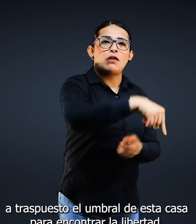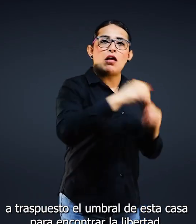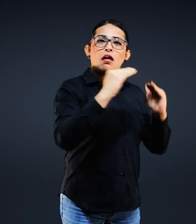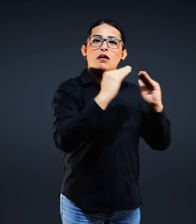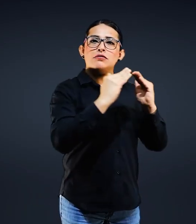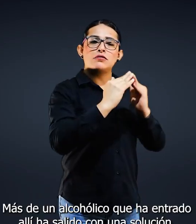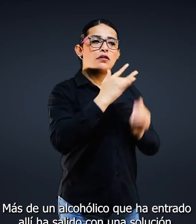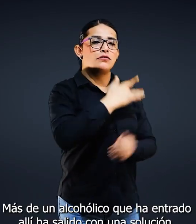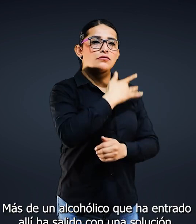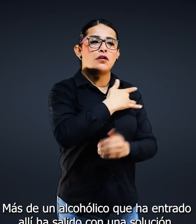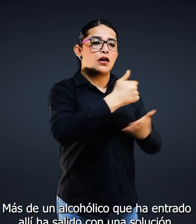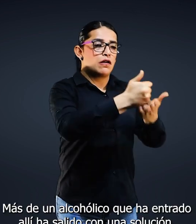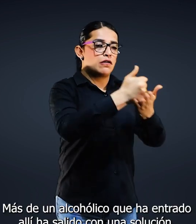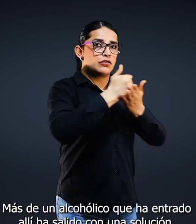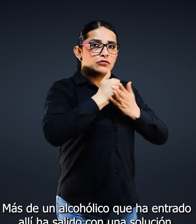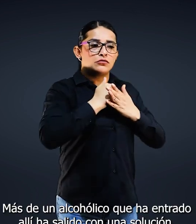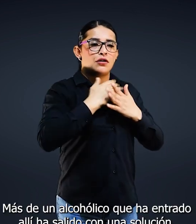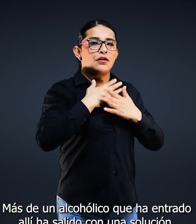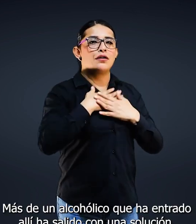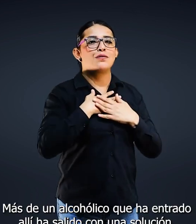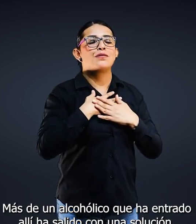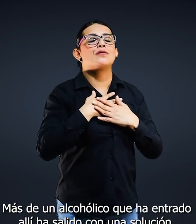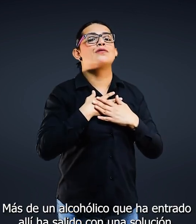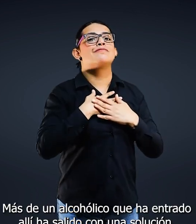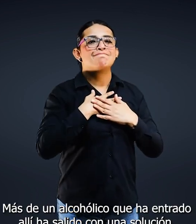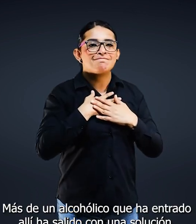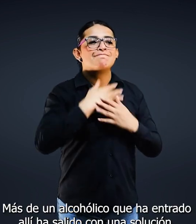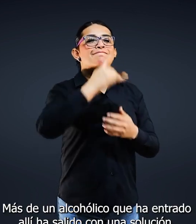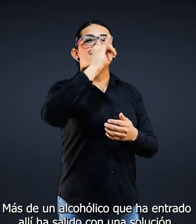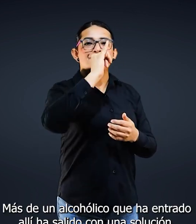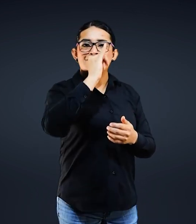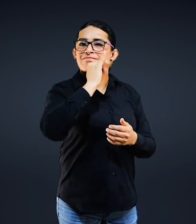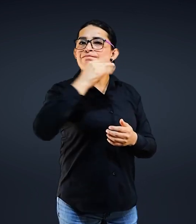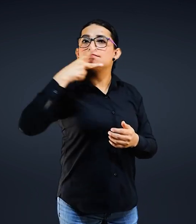libertad. Más de un alcohólico que ha entrado allí ha salido con una solución.